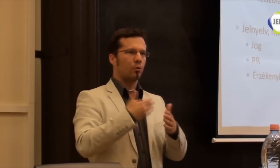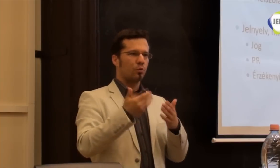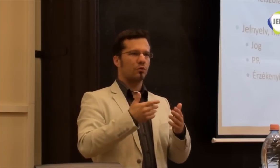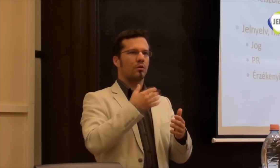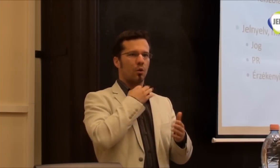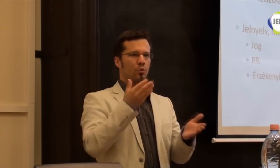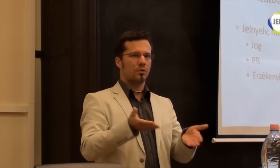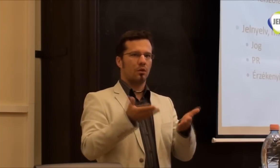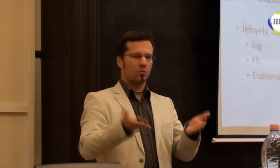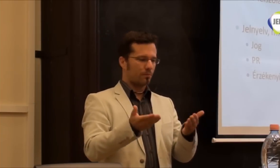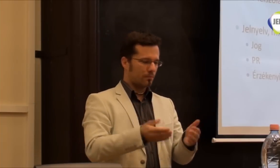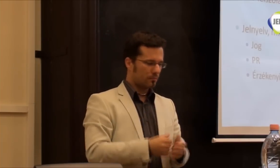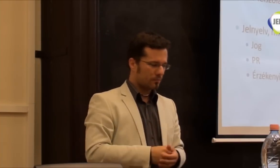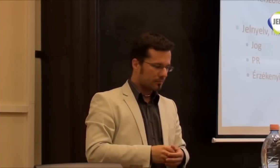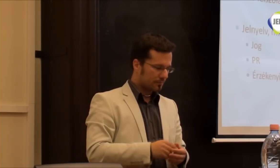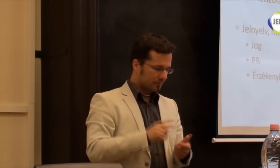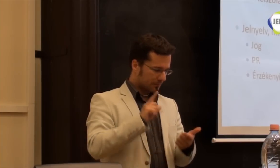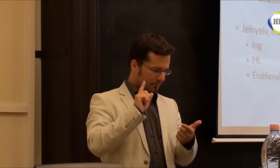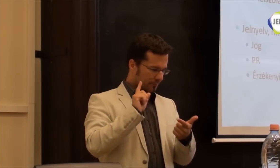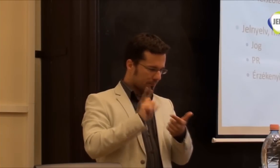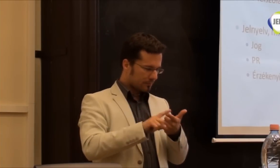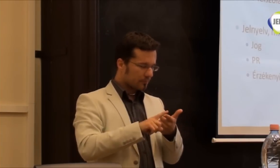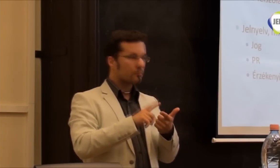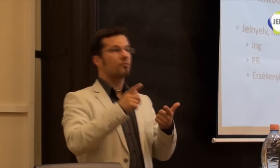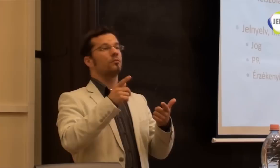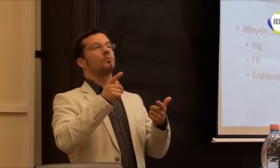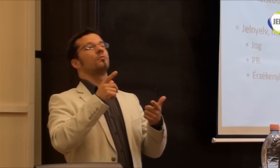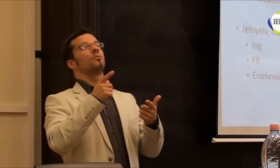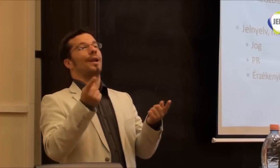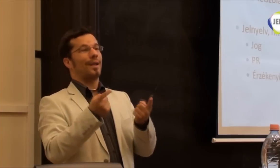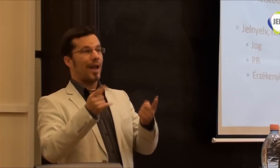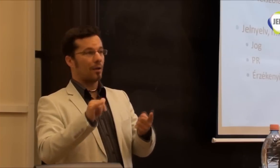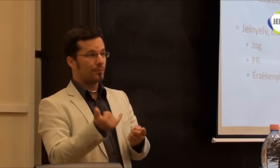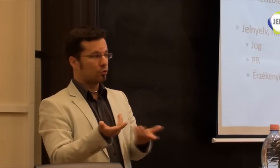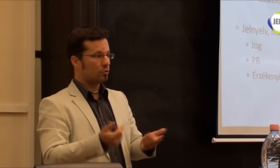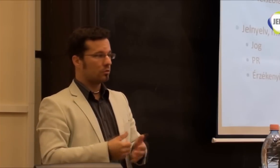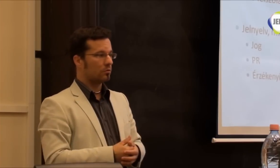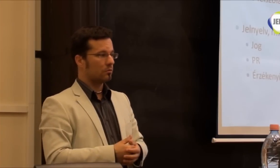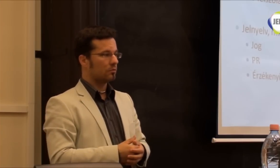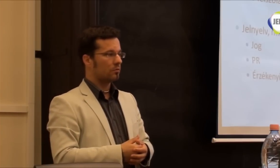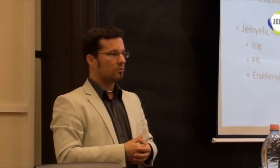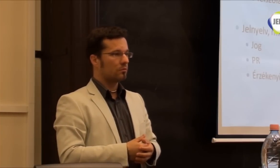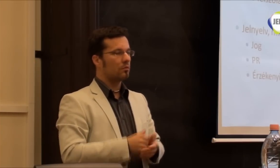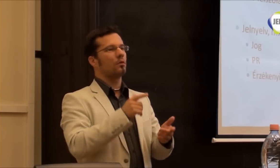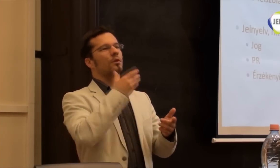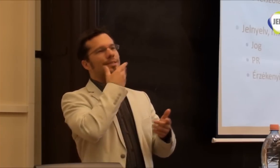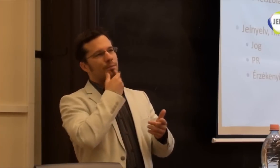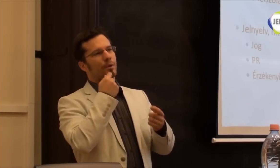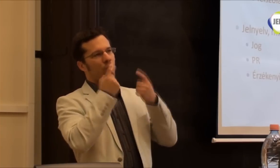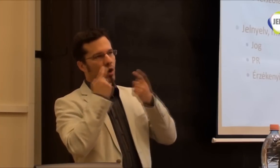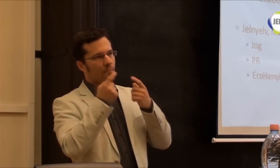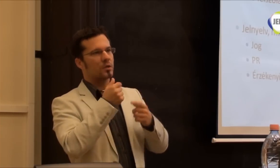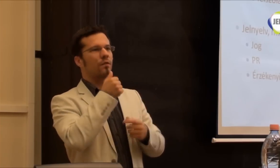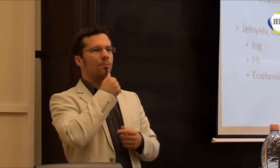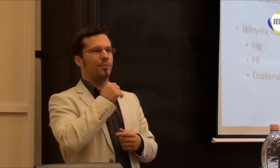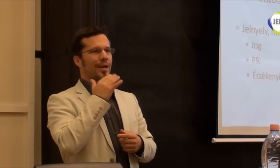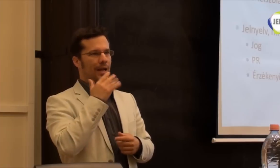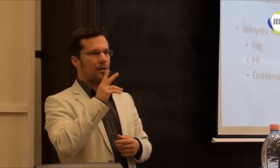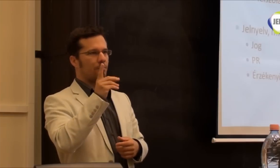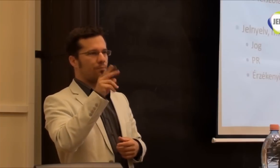de tolmáccsal folyamatos a kommunikáció. És ez egy reklám is egyben, szépen